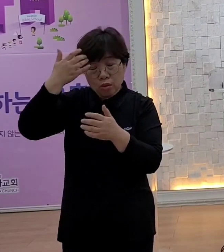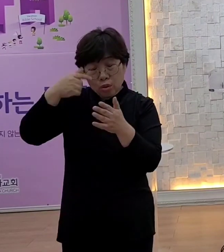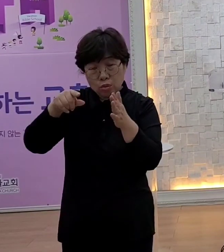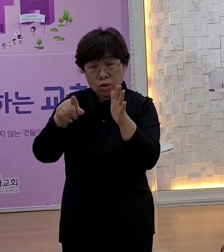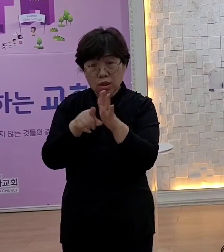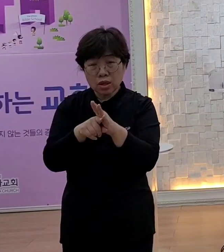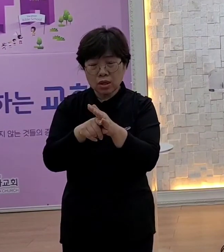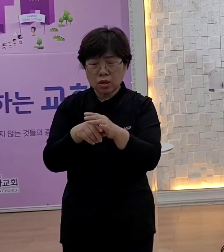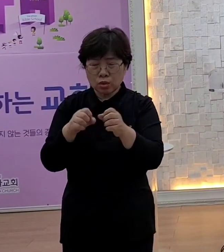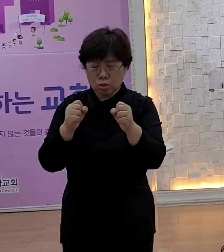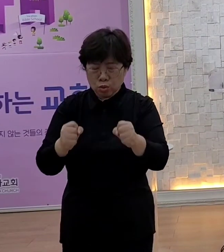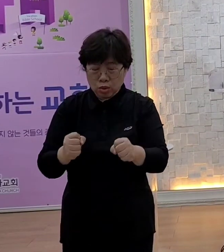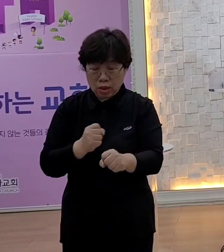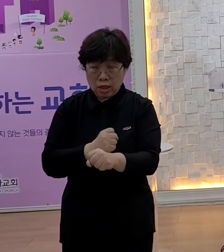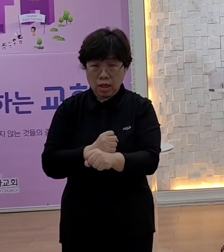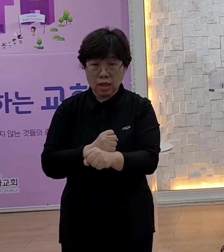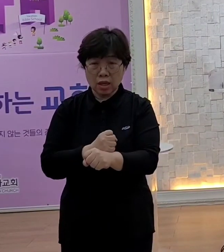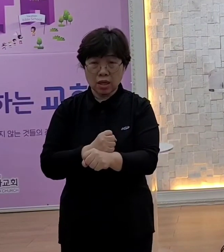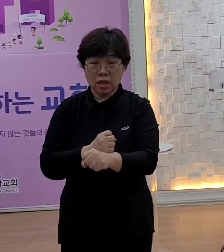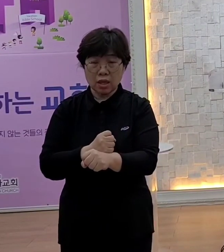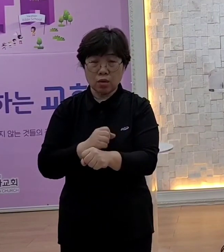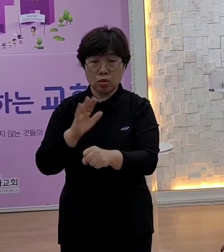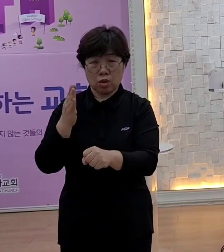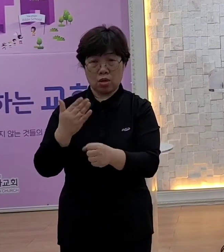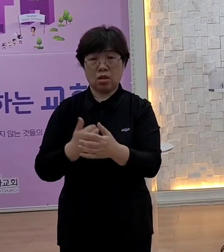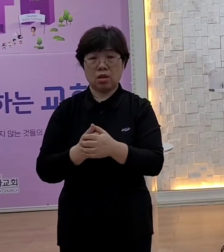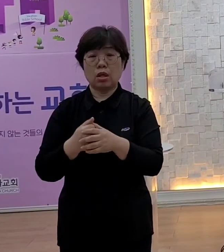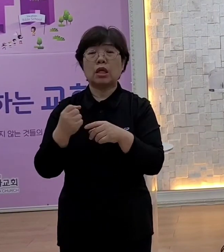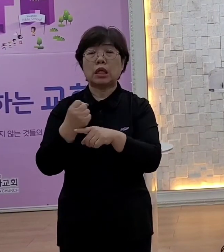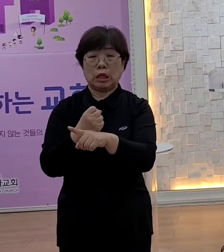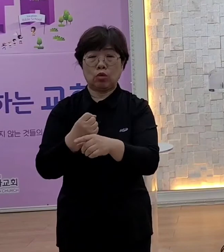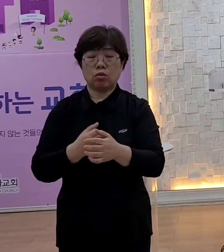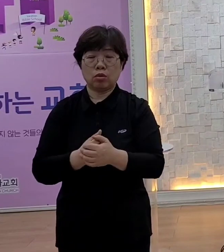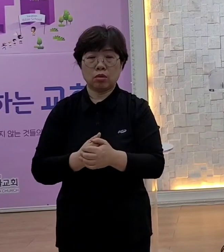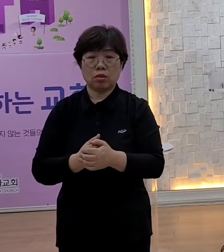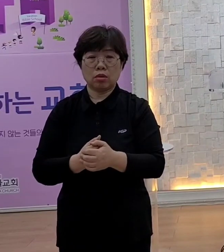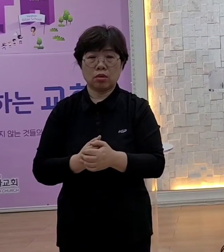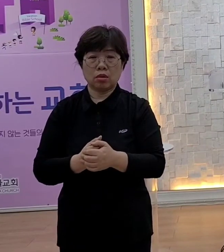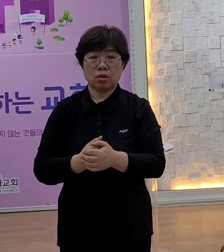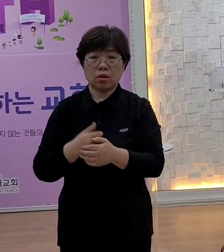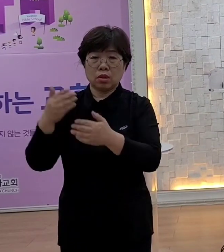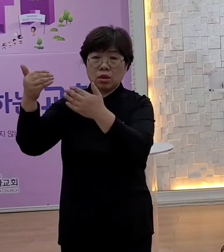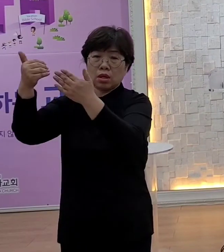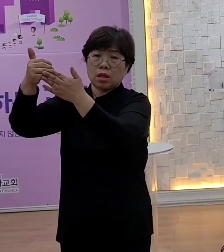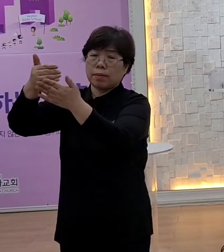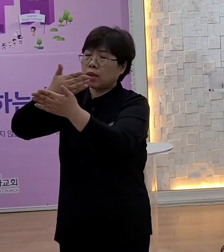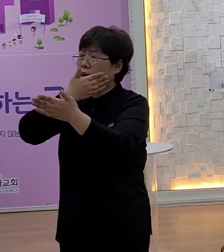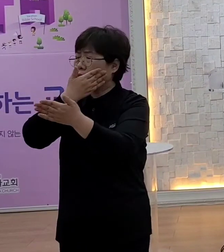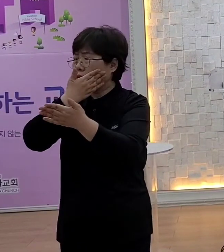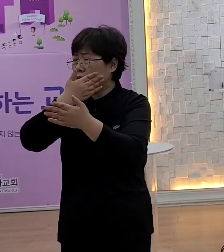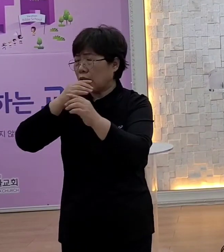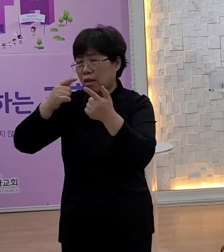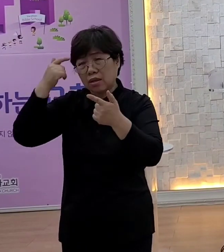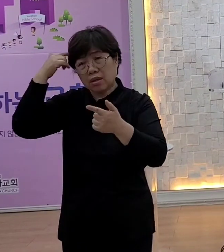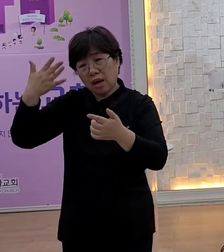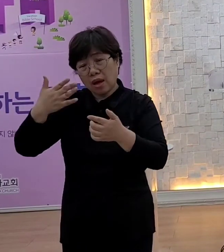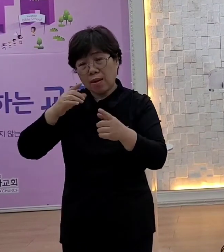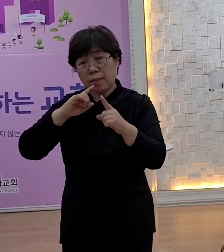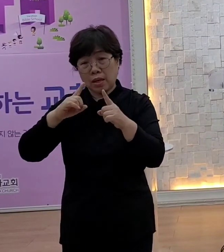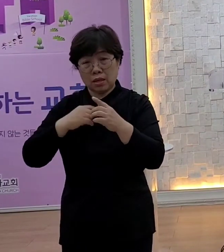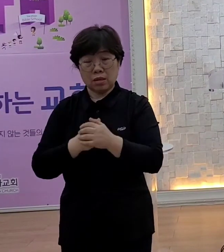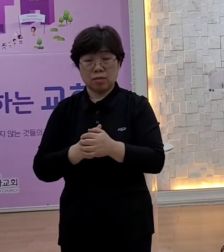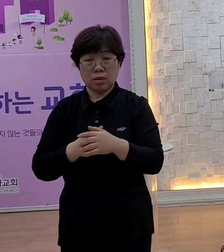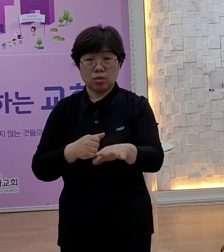우리가 존재해야 하는 이유다라는 내가 어찌 아끼지 아니하겠느냐 라는 이